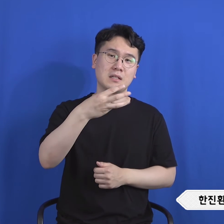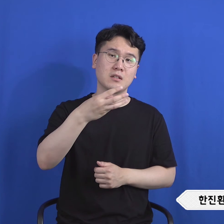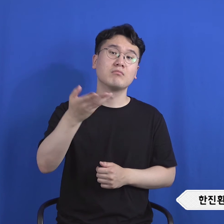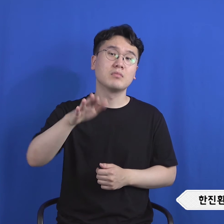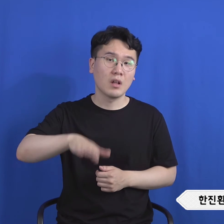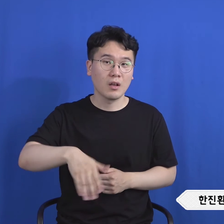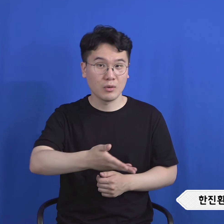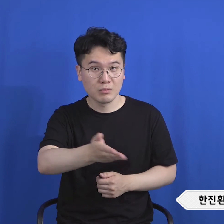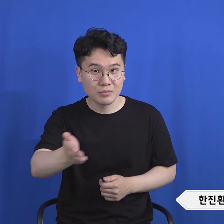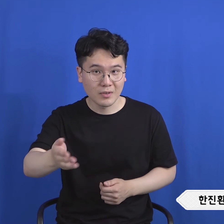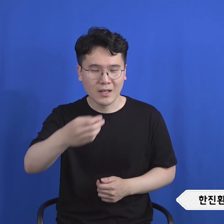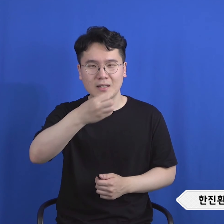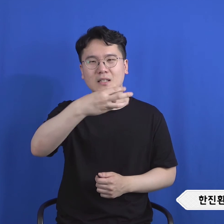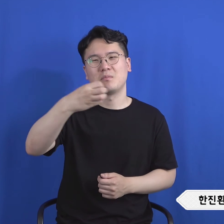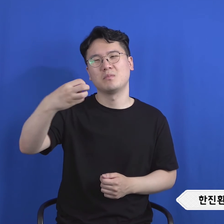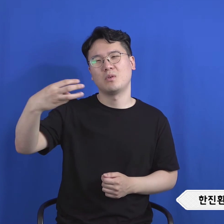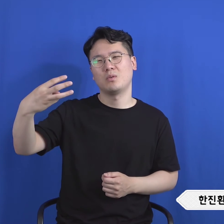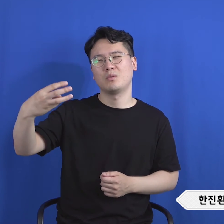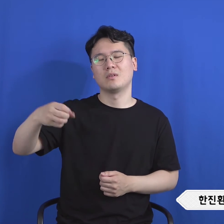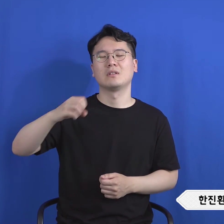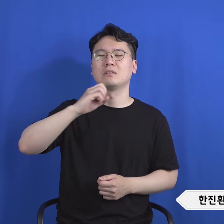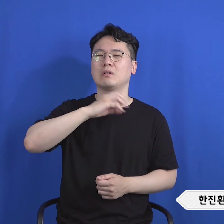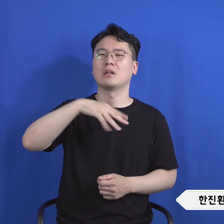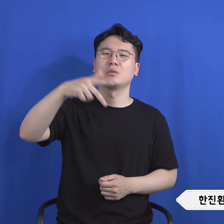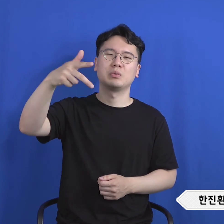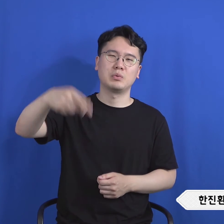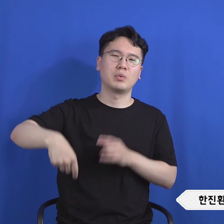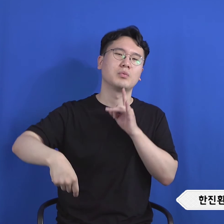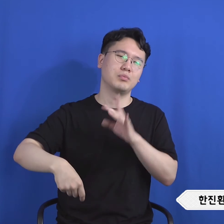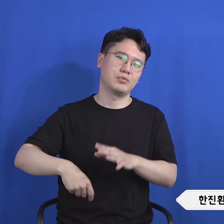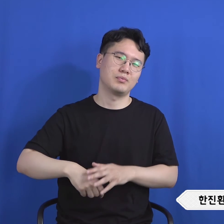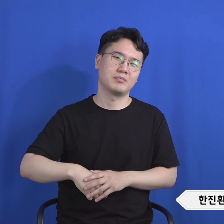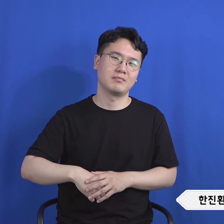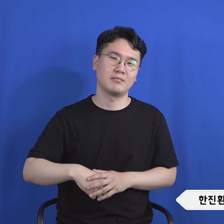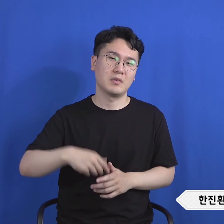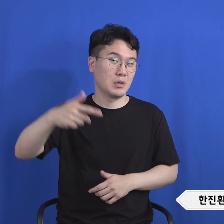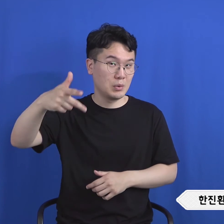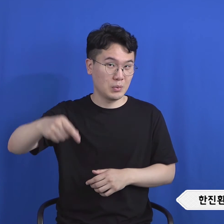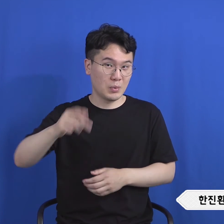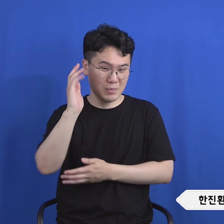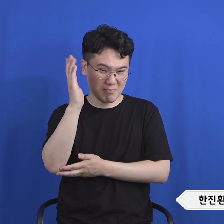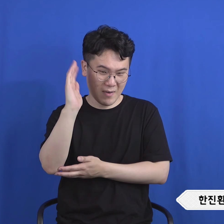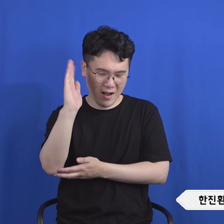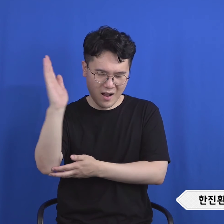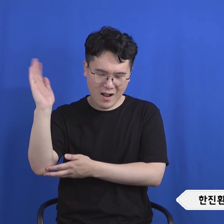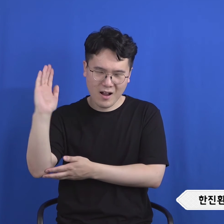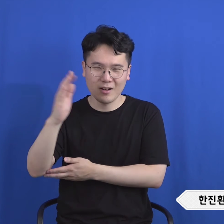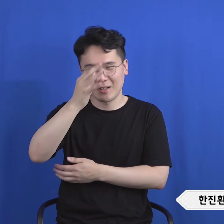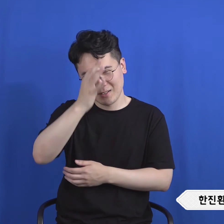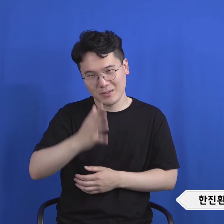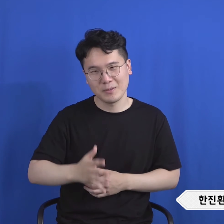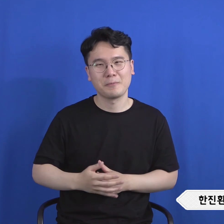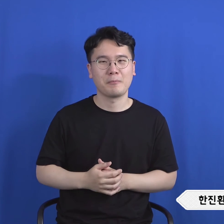삼성도 그저 똥일 뿐입니다. 오늘 아침에 똥 얘기 너무 많이 해서 좀 죄송합니다.